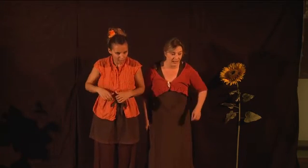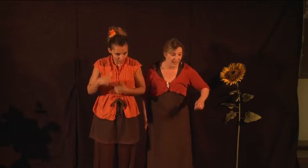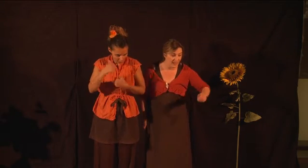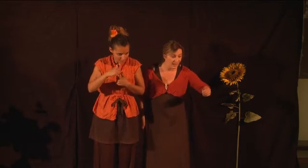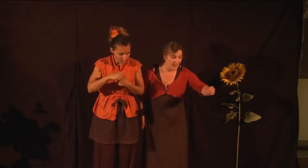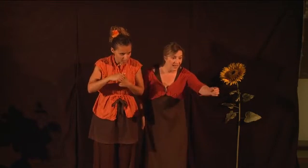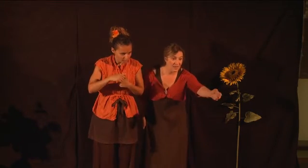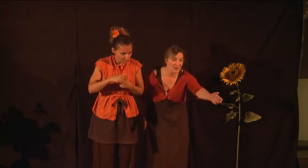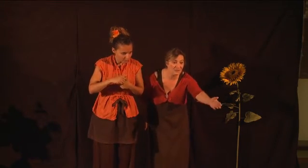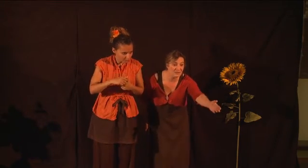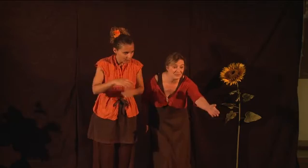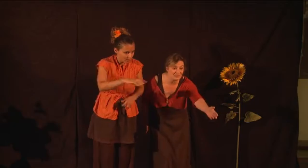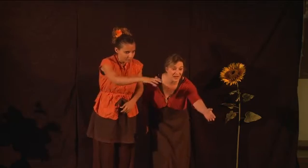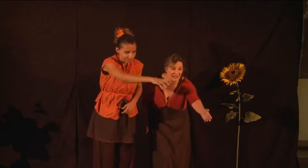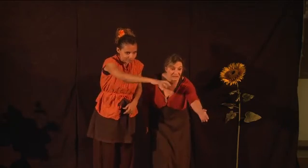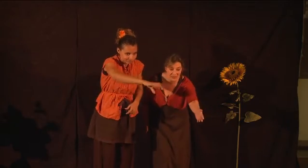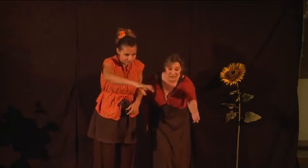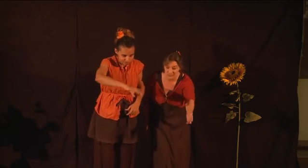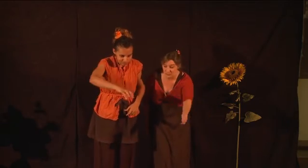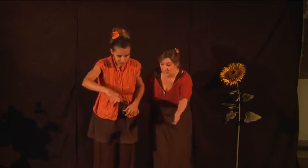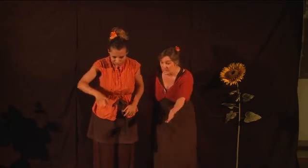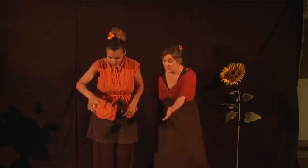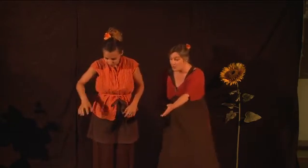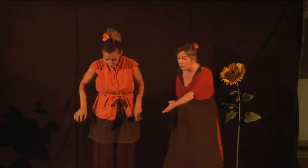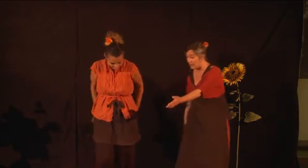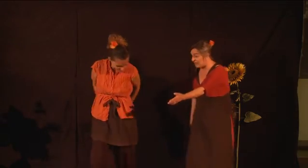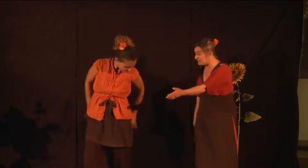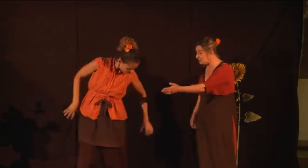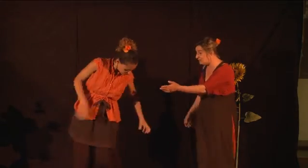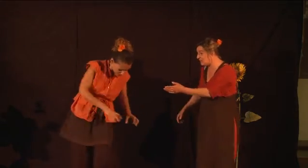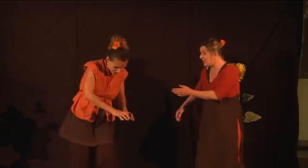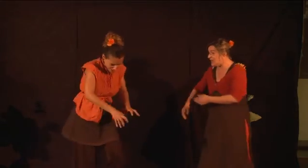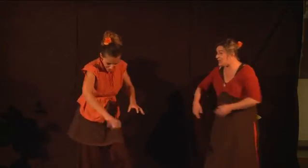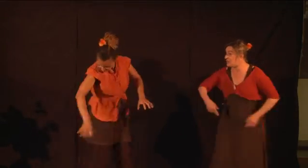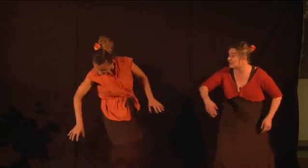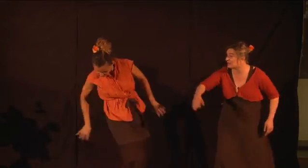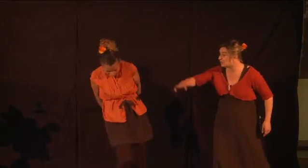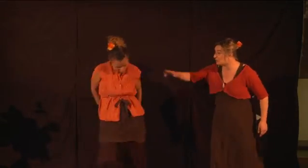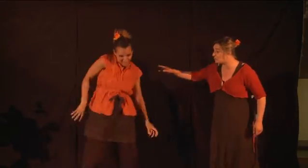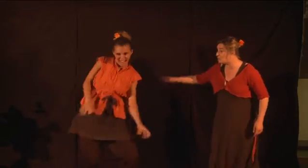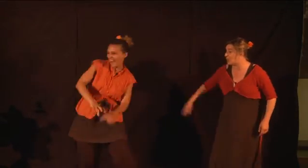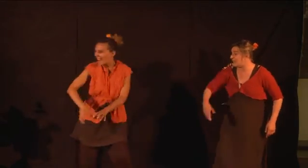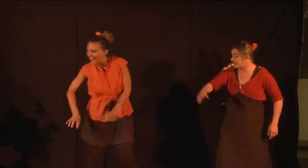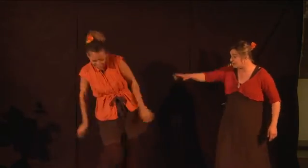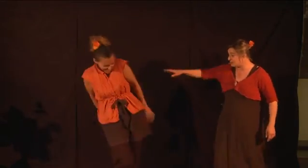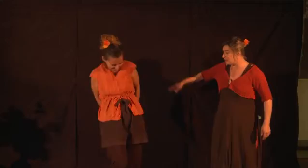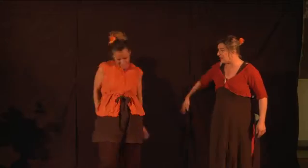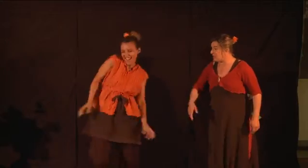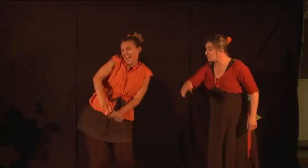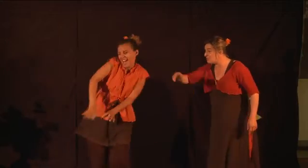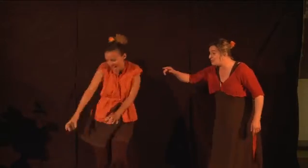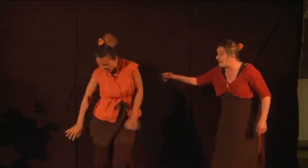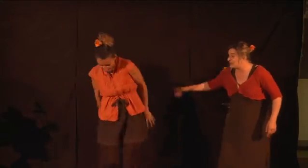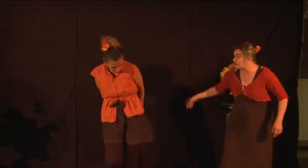il arrive. Eh bien, le petit mouton arrive, tu as raison. Il court vers la petite fille et puis il lui tourne autour. Il